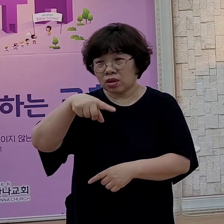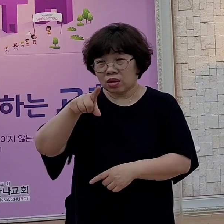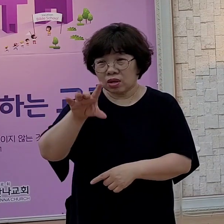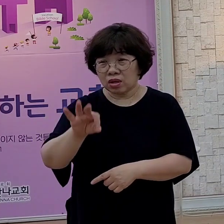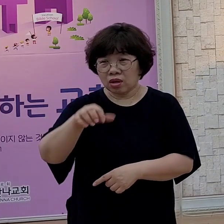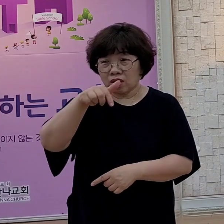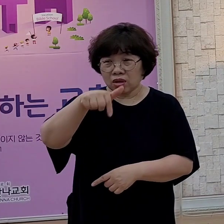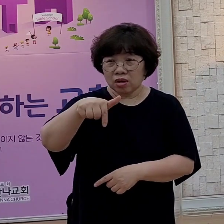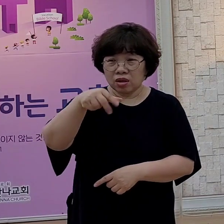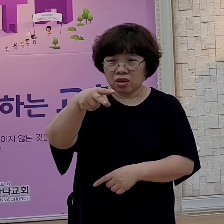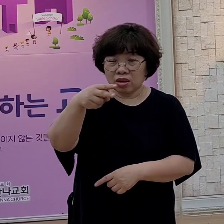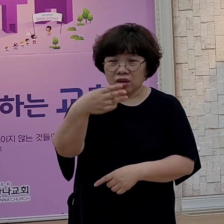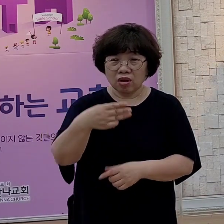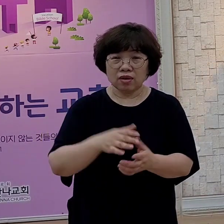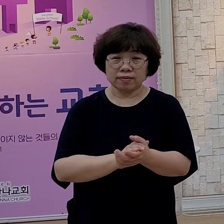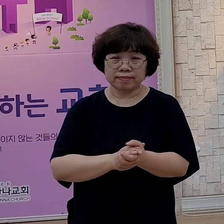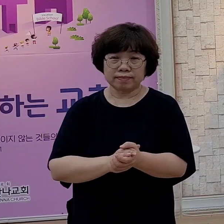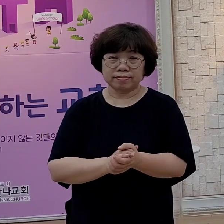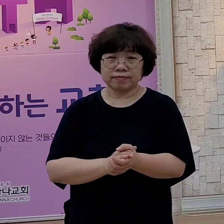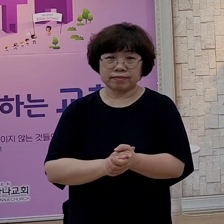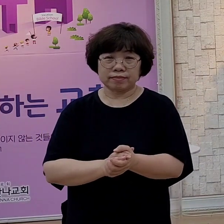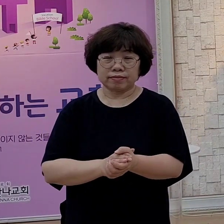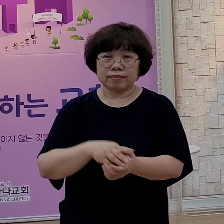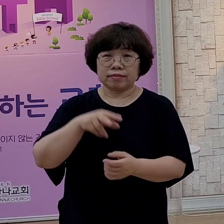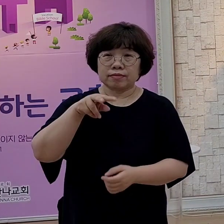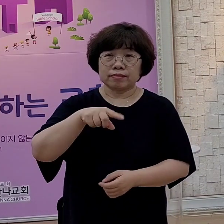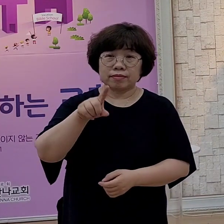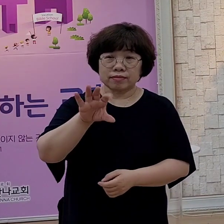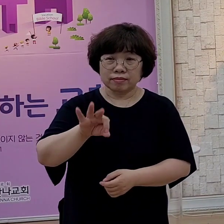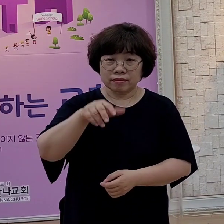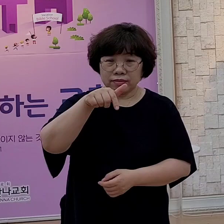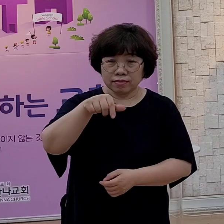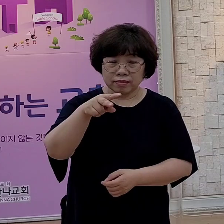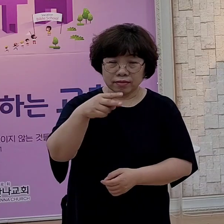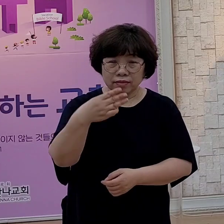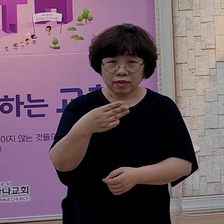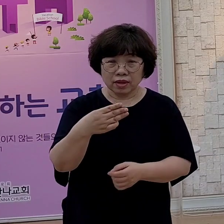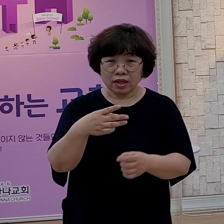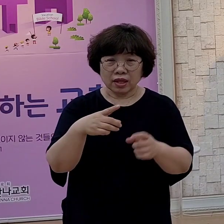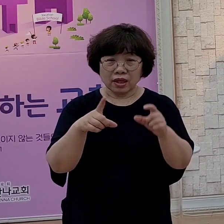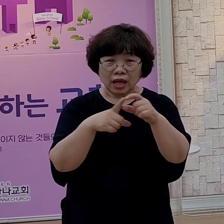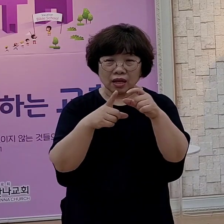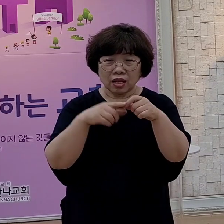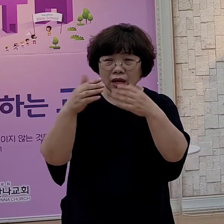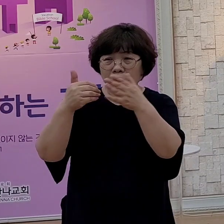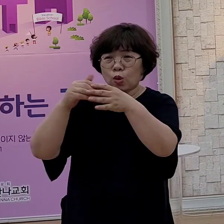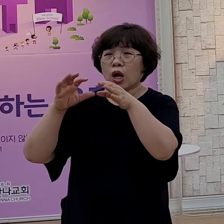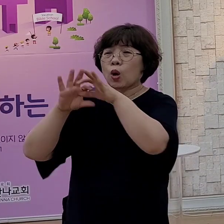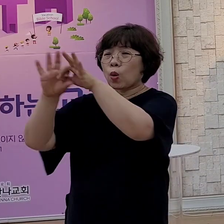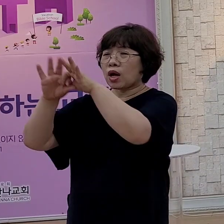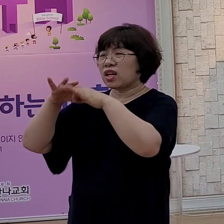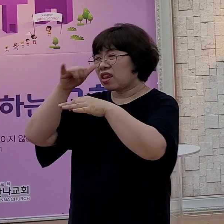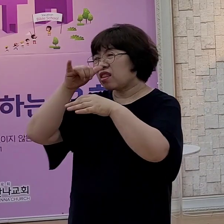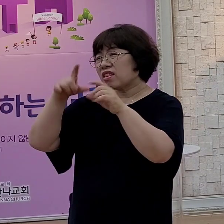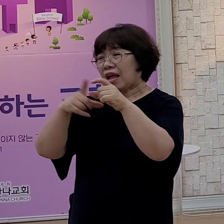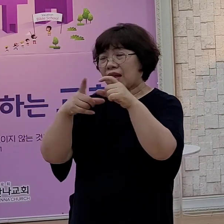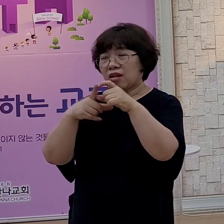성결. 이 성결을 아무데나 붙일 수가 없는데 성결은 하나님과 연결되어 있어요.